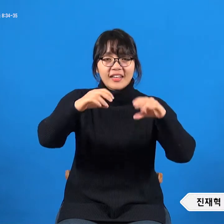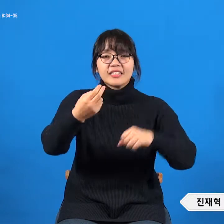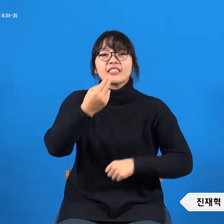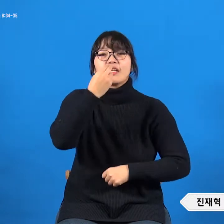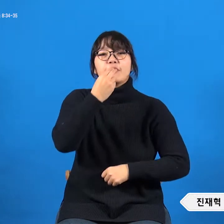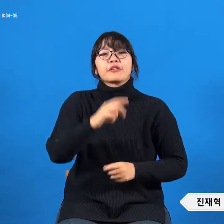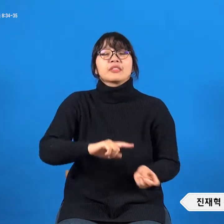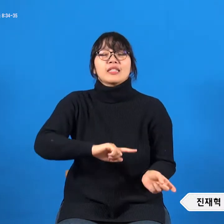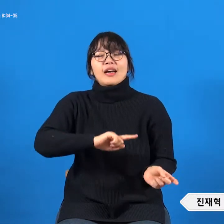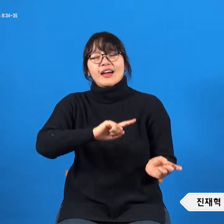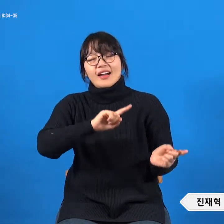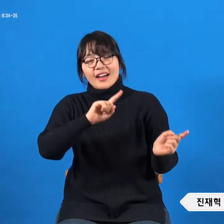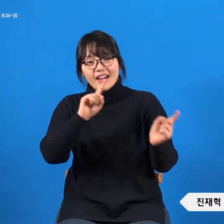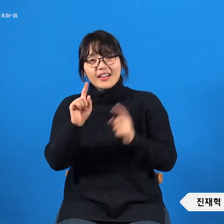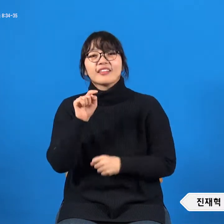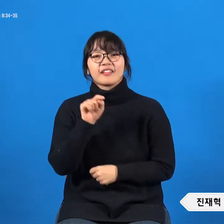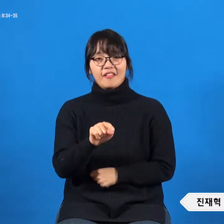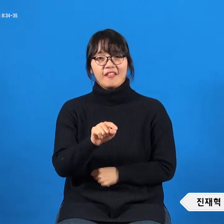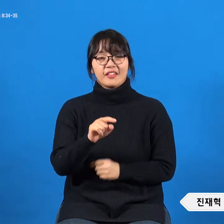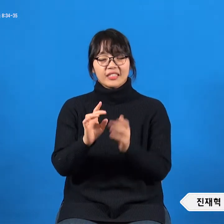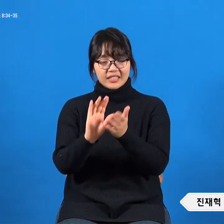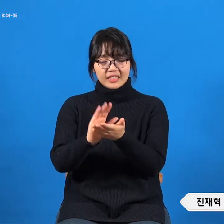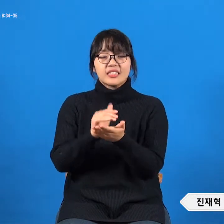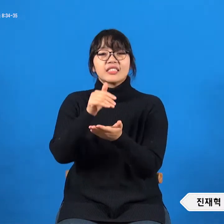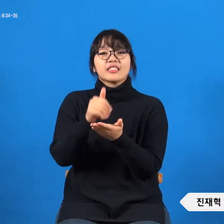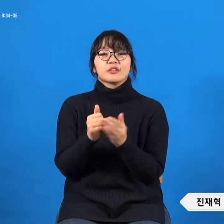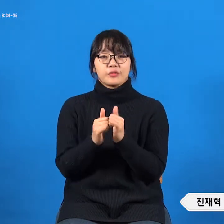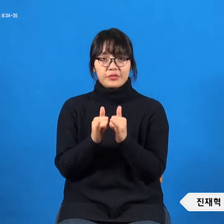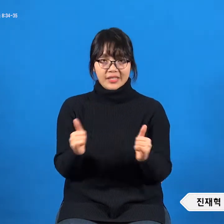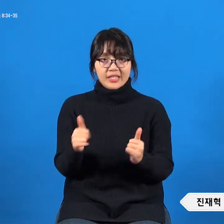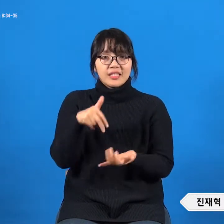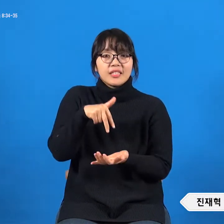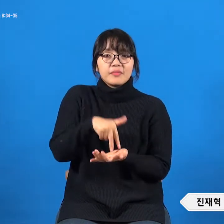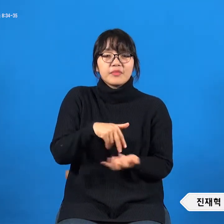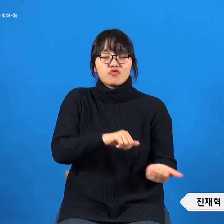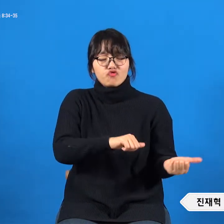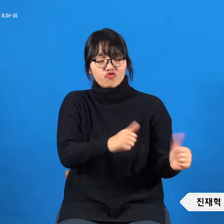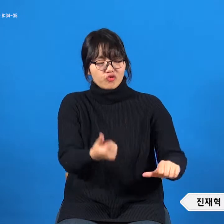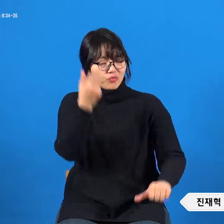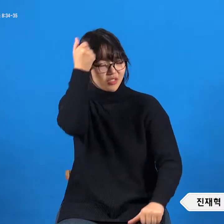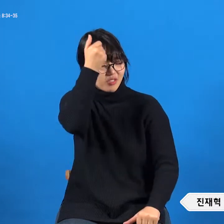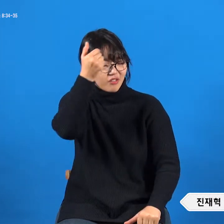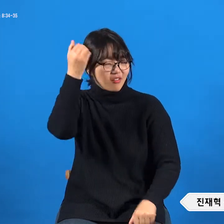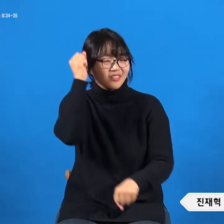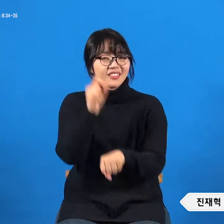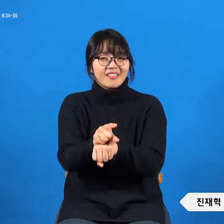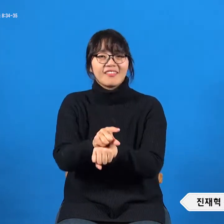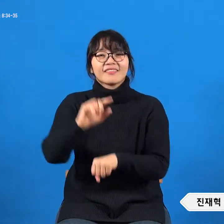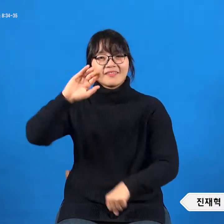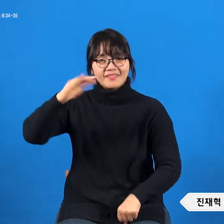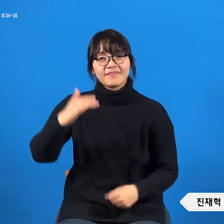생명을 살리는 것, 바로 그리스도인의 죽음의 영성입니다.